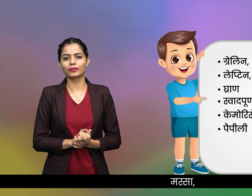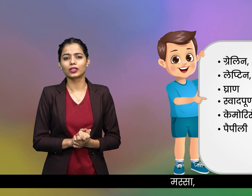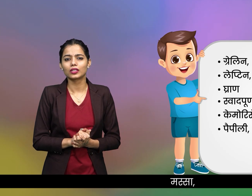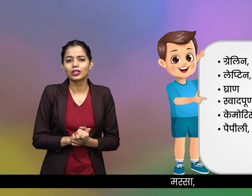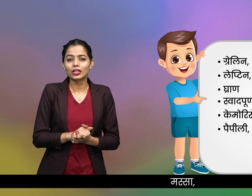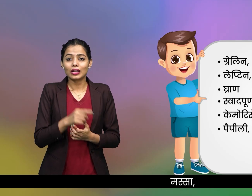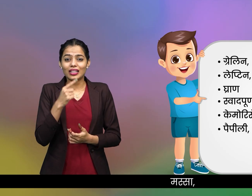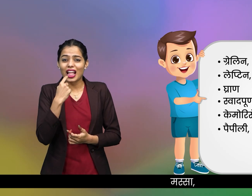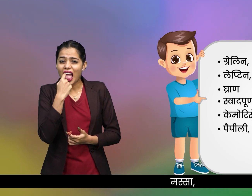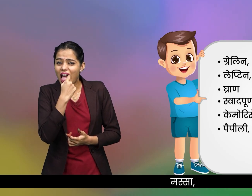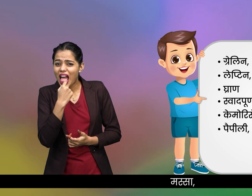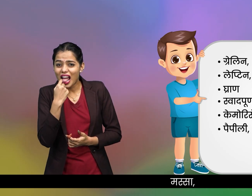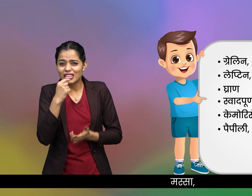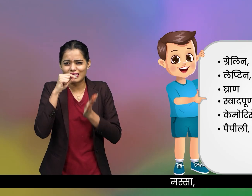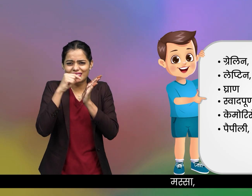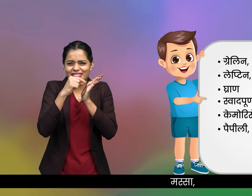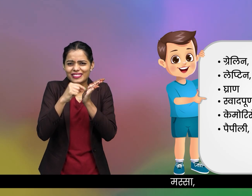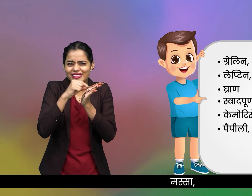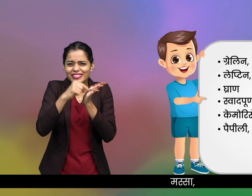मस्सा,